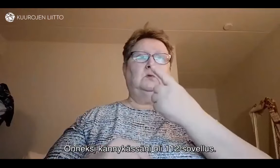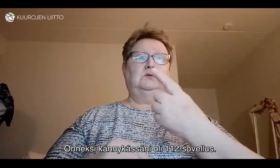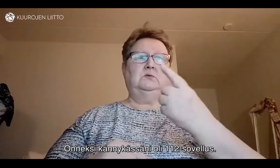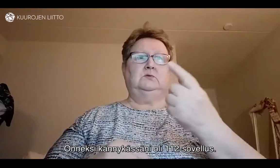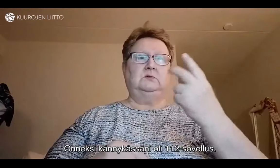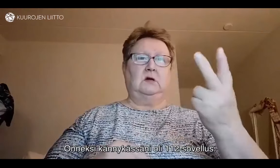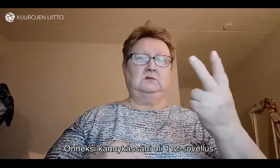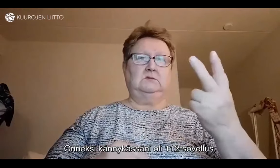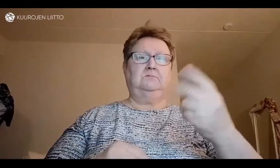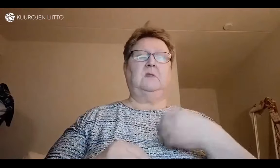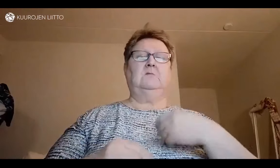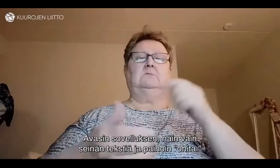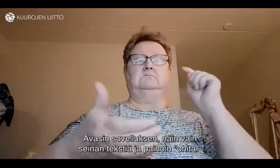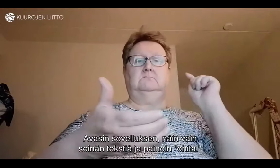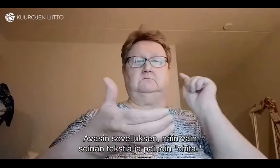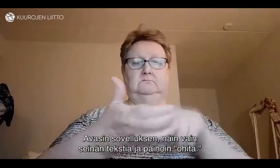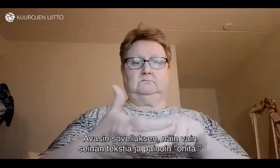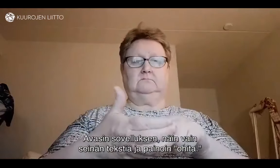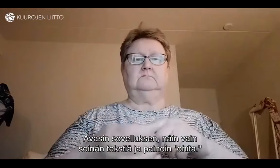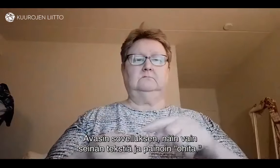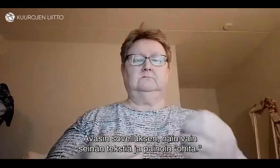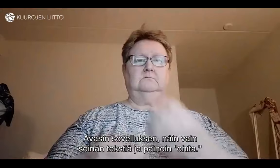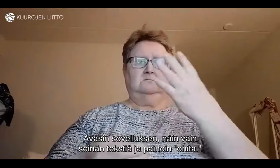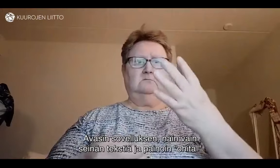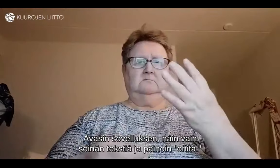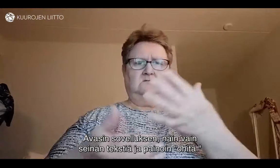Onneksi kännykässäni oli 112-sovellus.